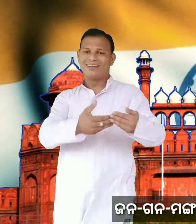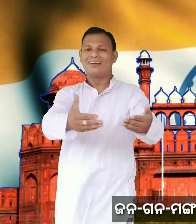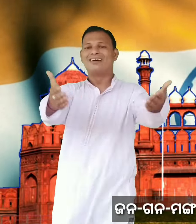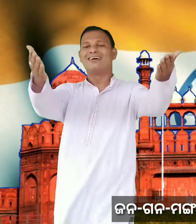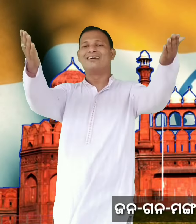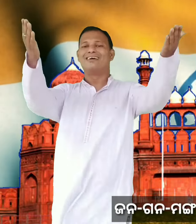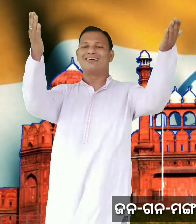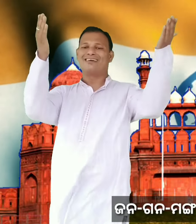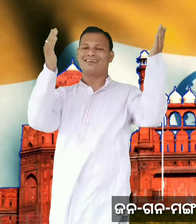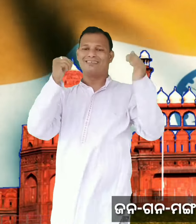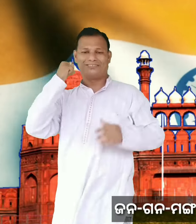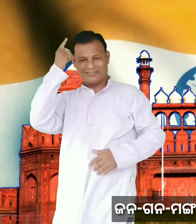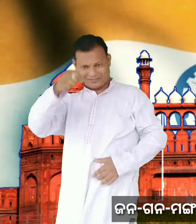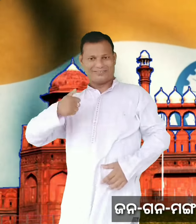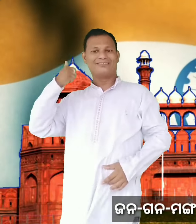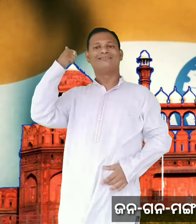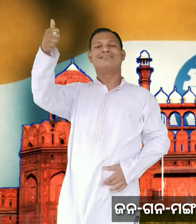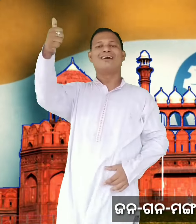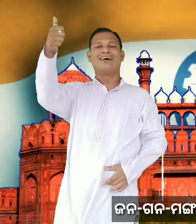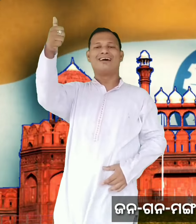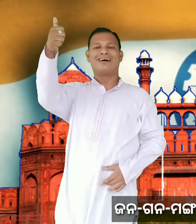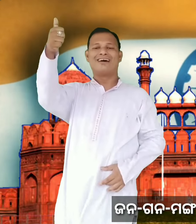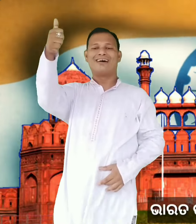विधाता। जय